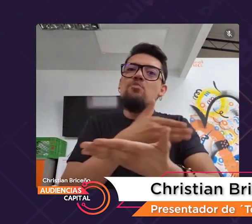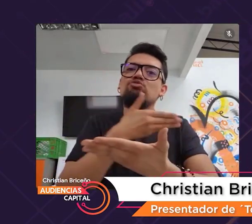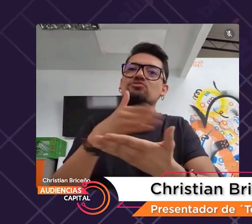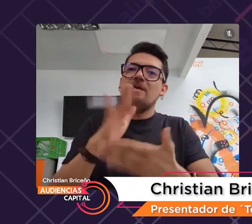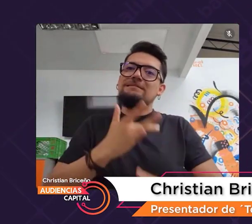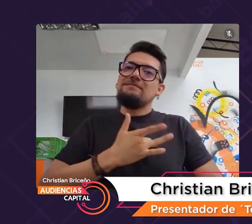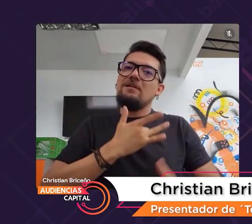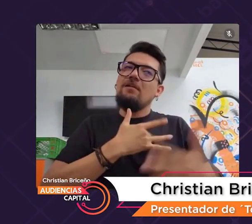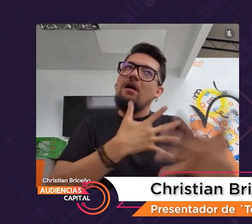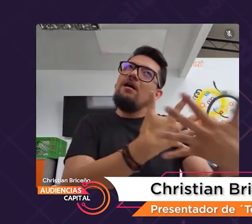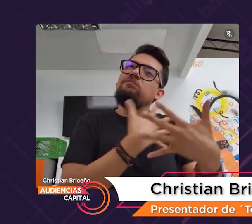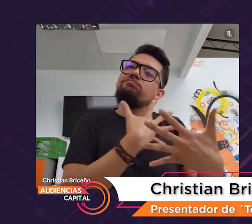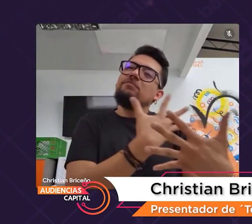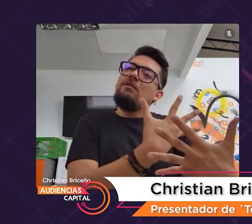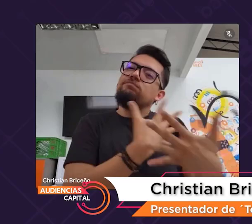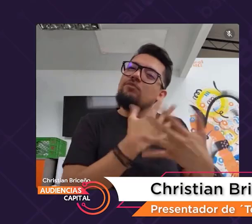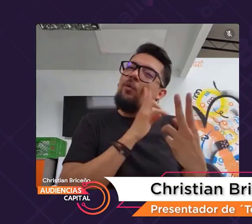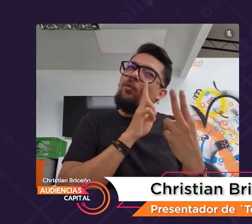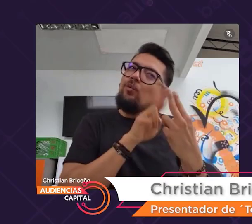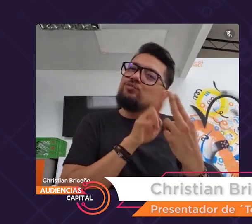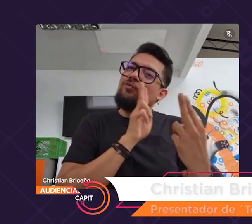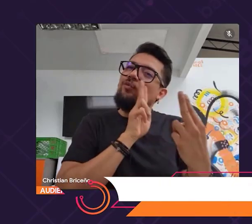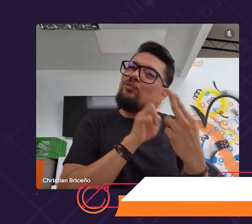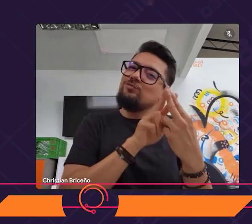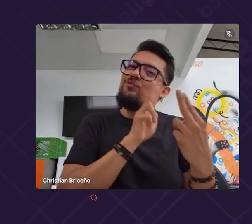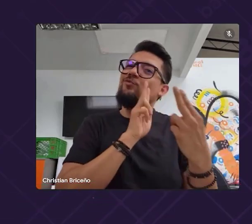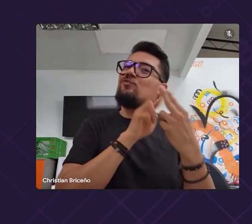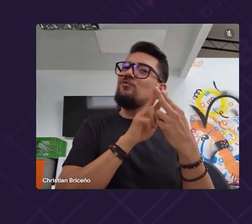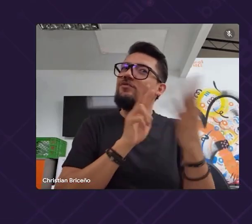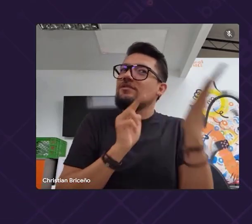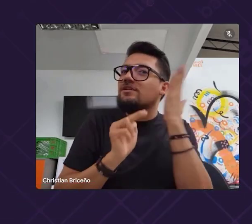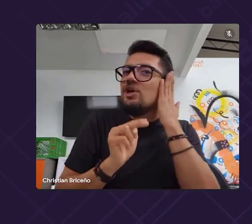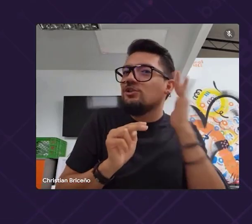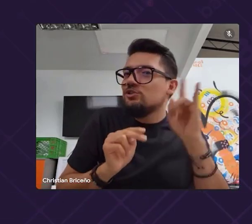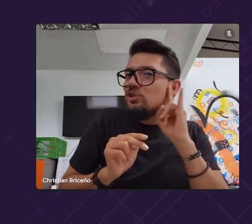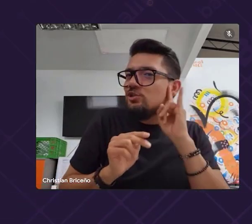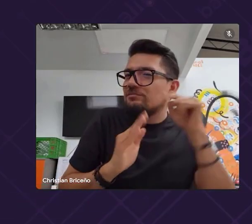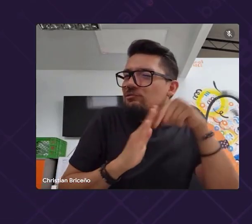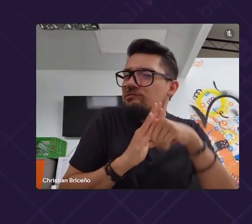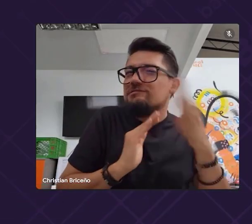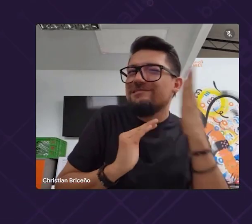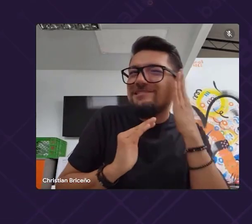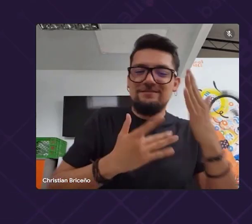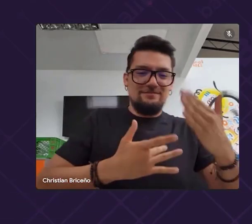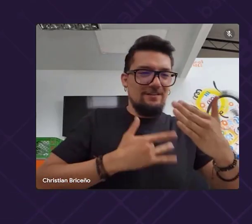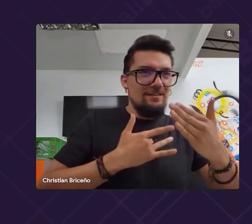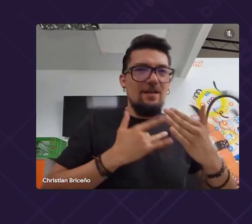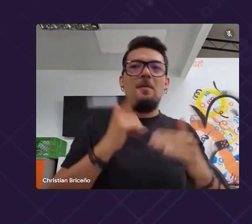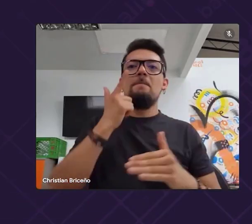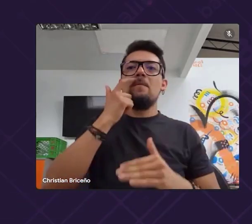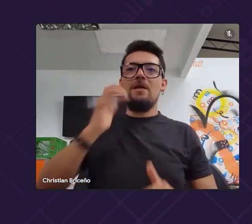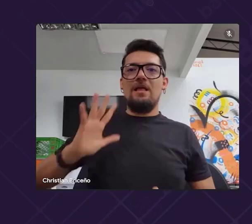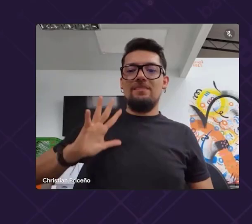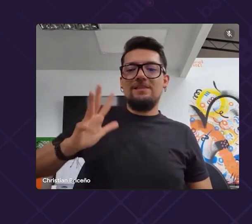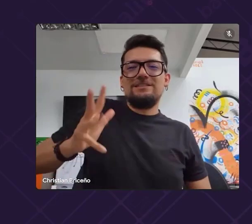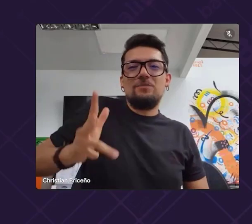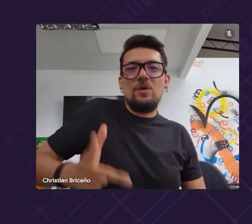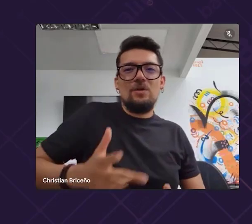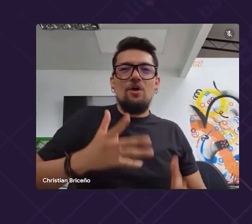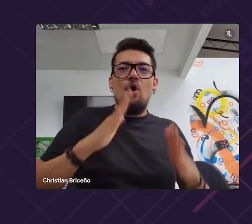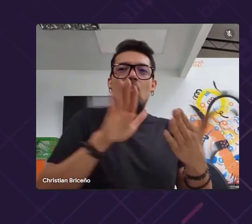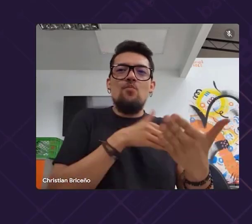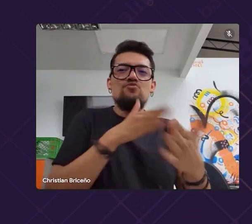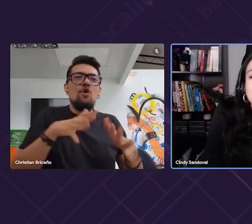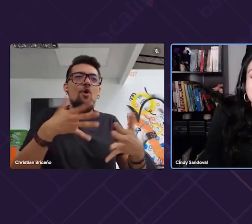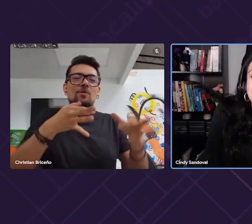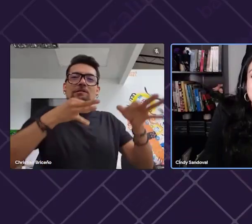yo era niño, mi papá me enseñaba música a través de la vibración. Entonces, yo escuchaba cuando